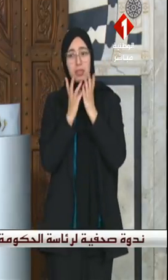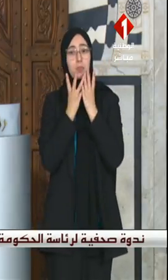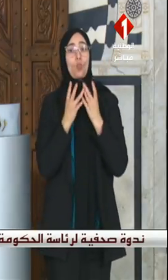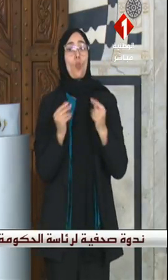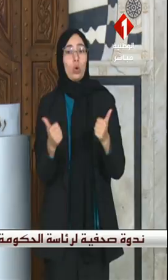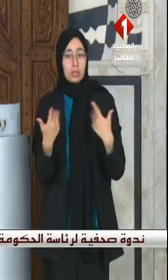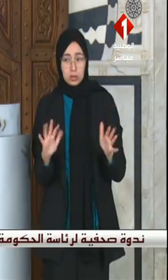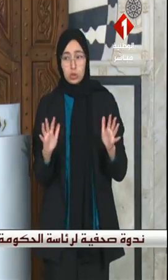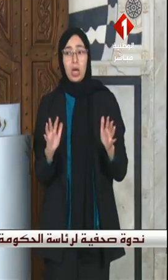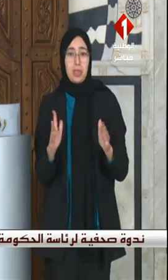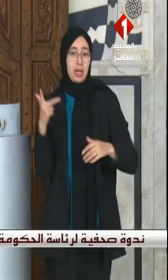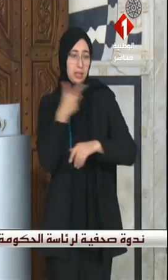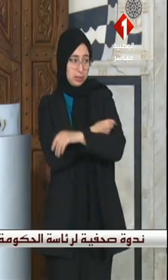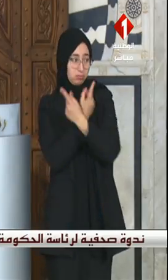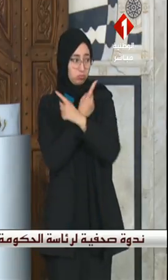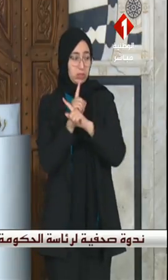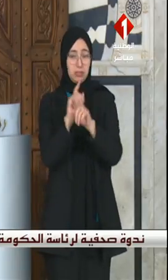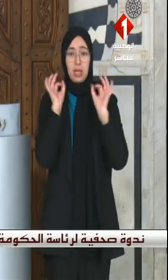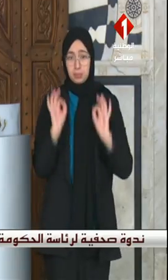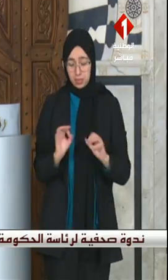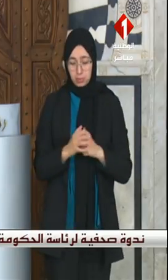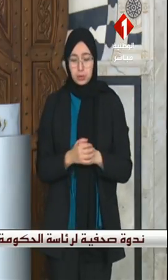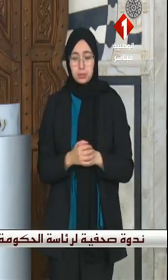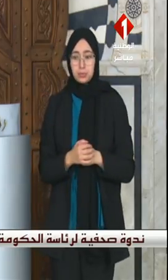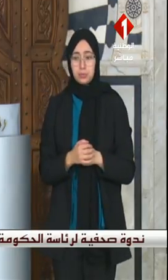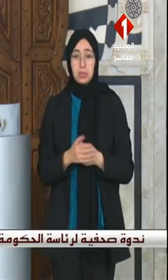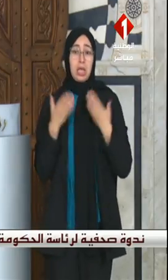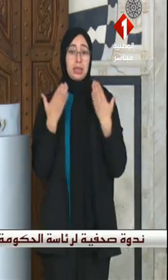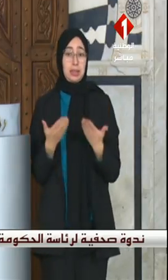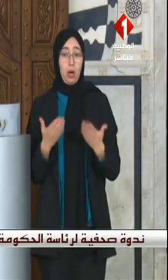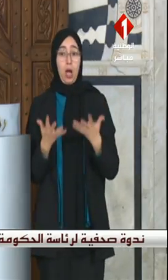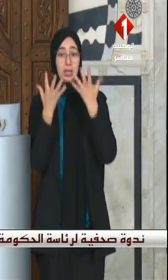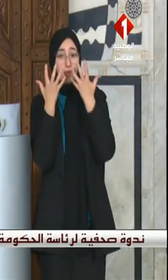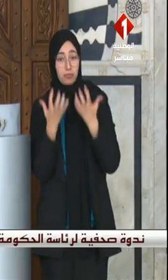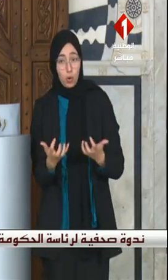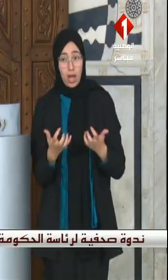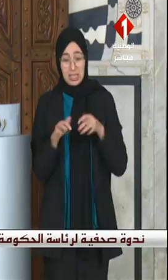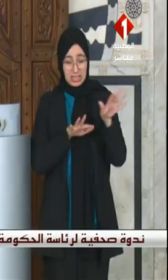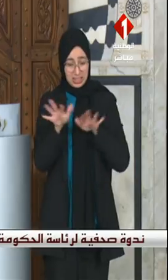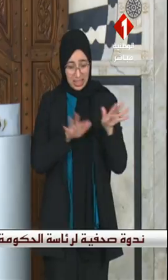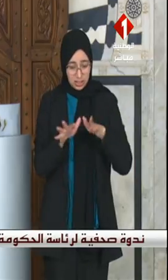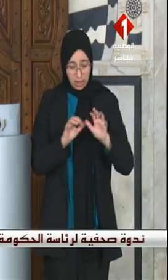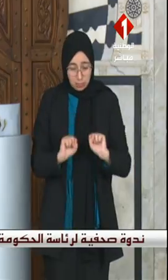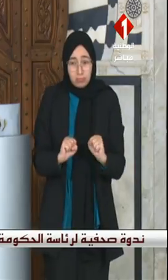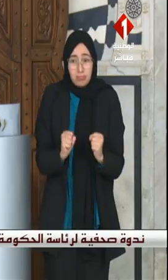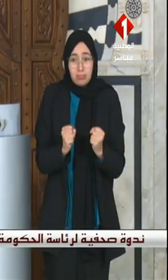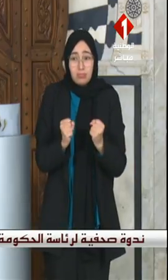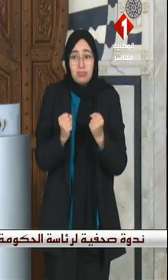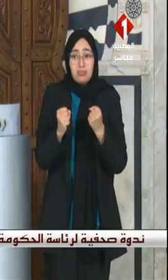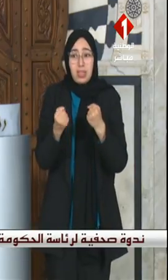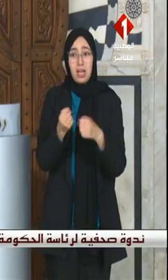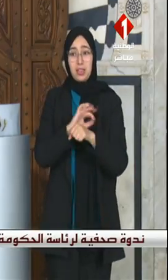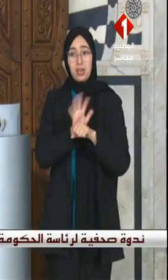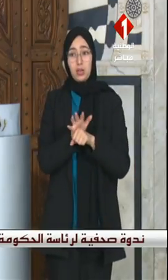ما نجم نخلطوله كان باللقاح. نعاود ناكد عليها. اذا احنا حاليا نحبوا نمشيوا في استراتيجيه متاع الفخناج هذه متاعنا